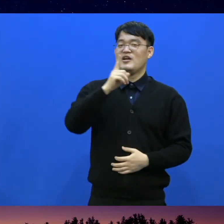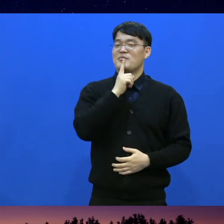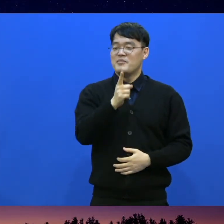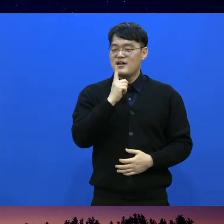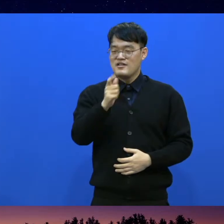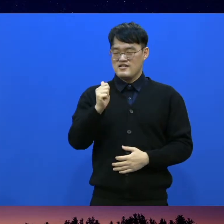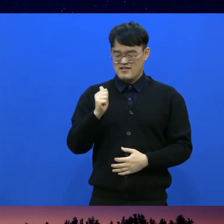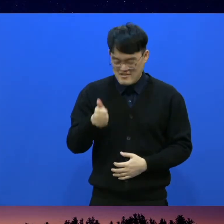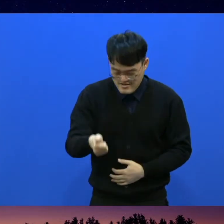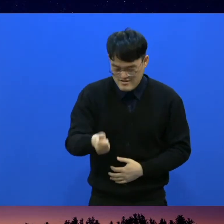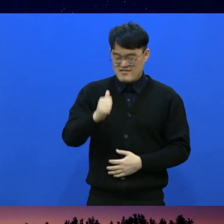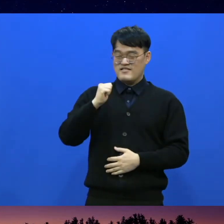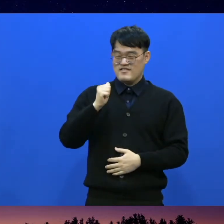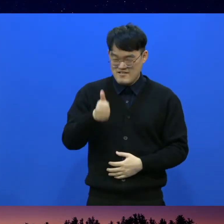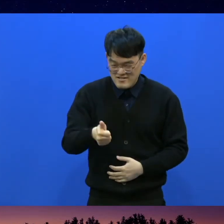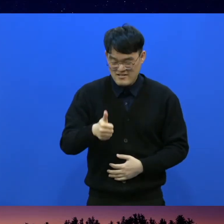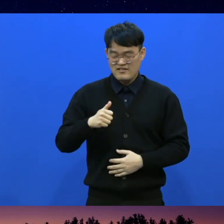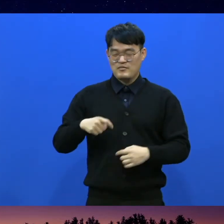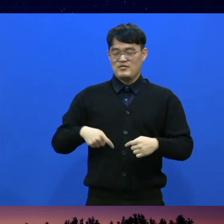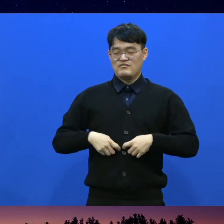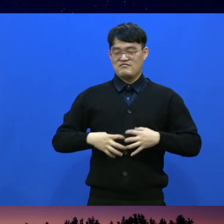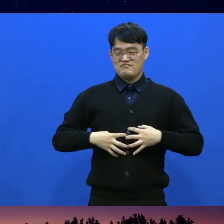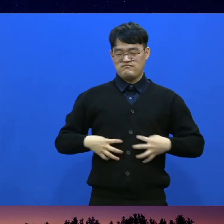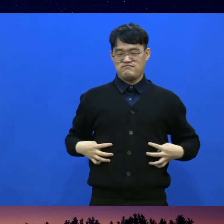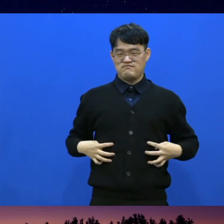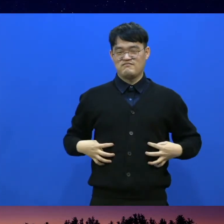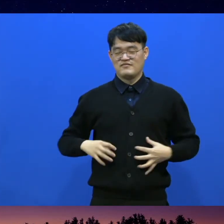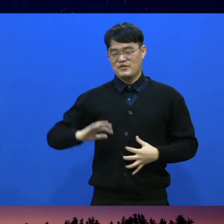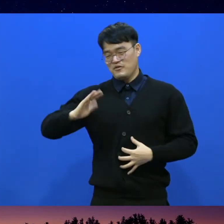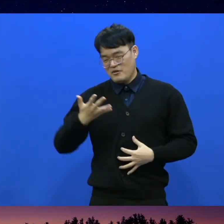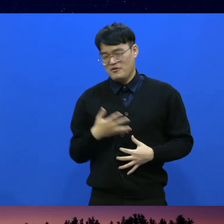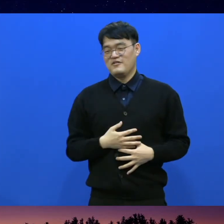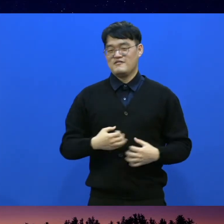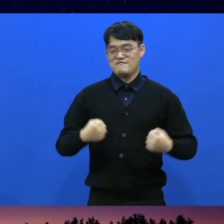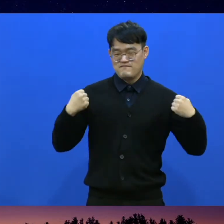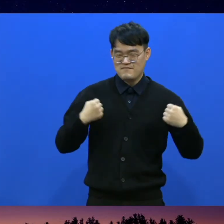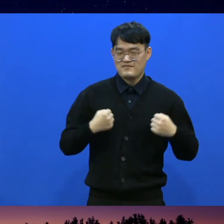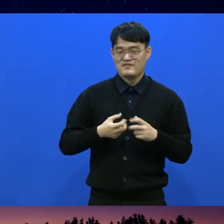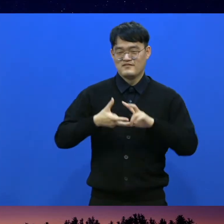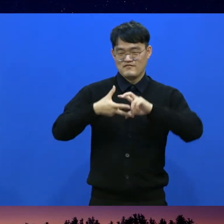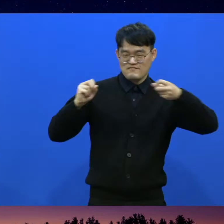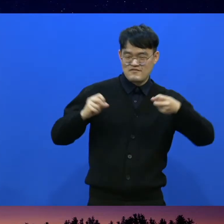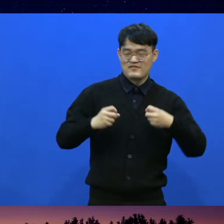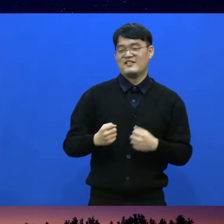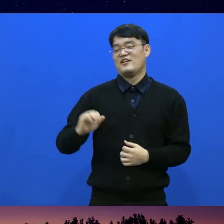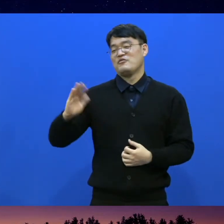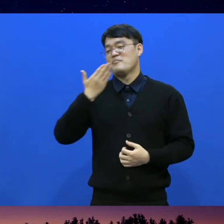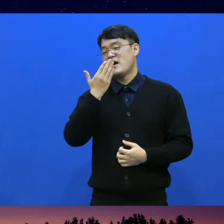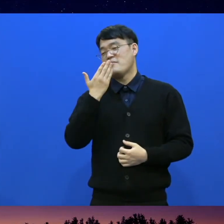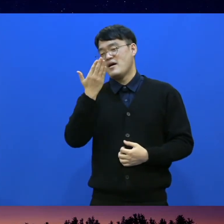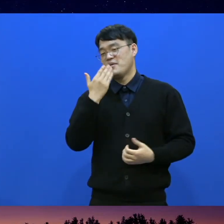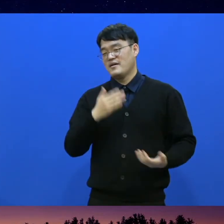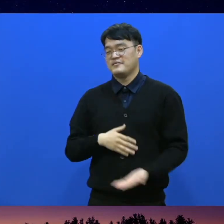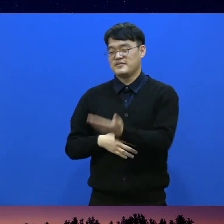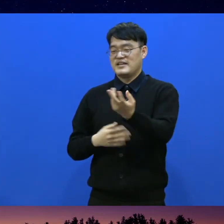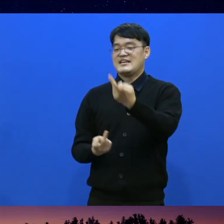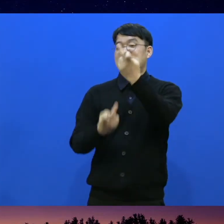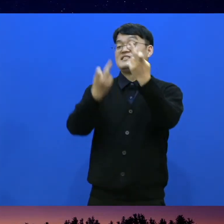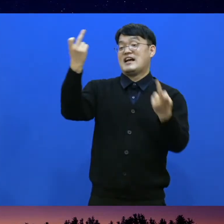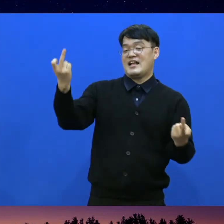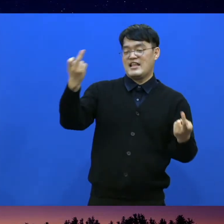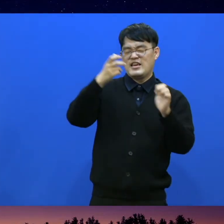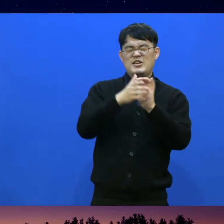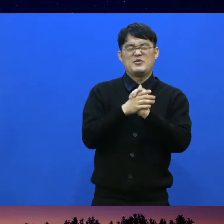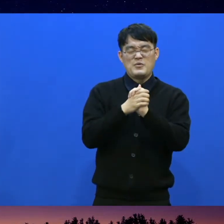전후 반동을 하시라니까. 그래서 막 어떤 데는 좀 잡고 기도하시고 여러분들 이제 산기도 좀 하면 소나무